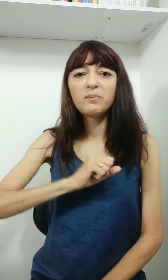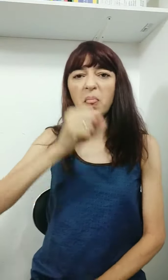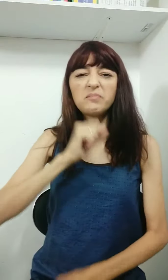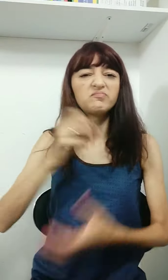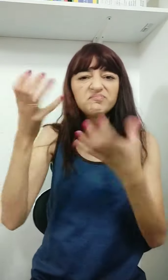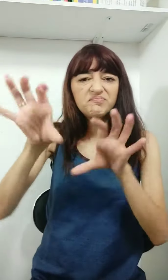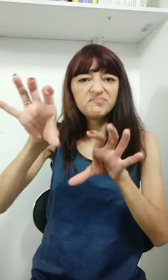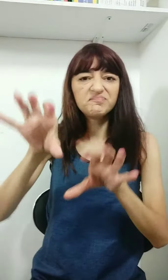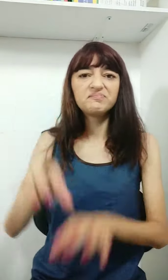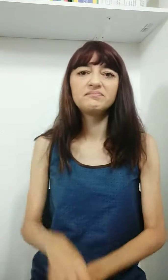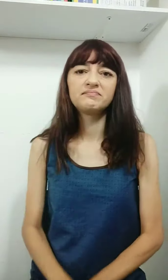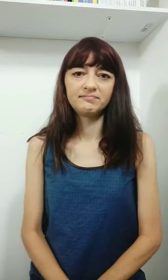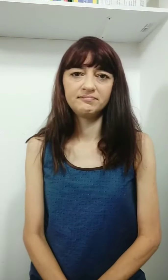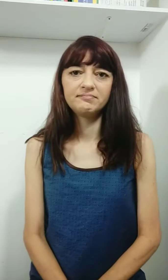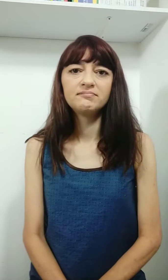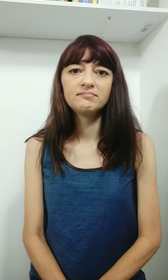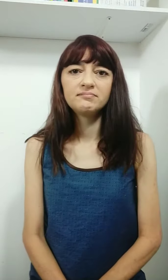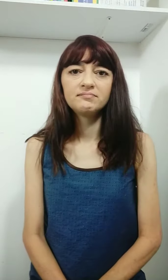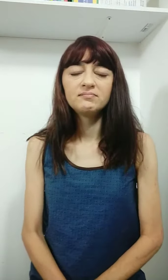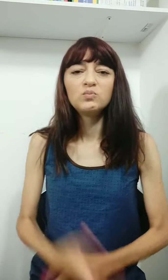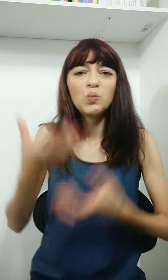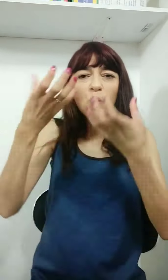não quero sorvete.